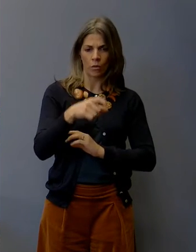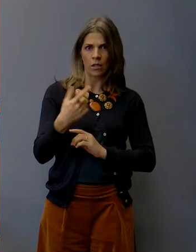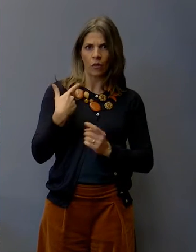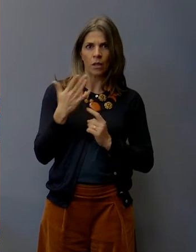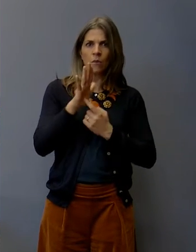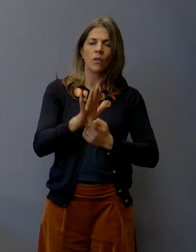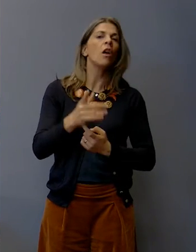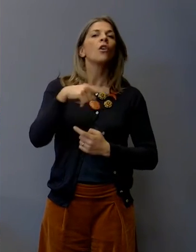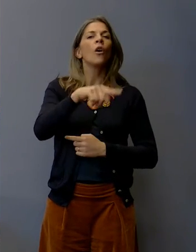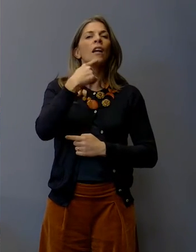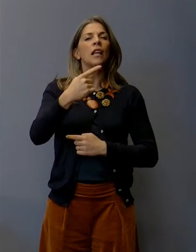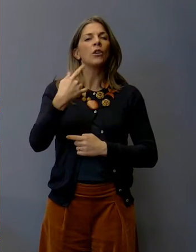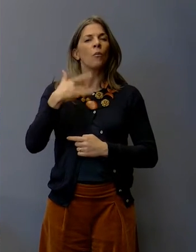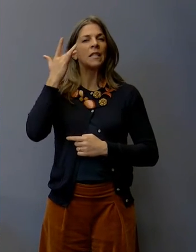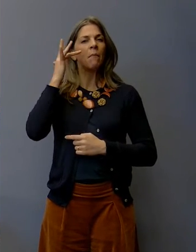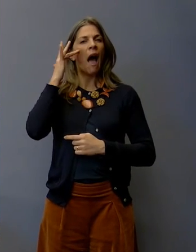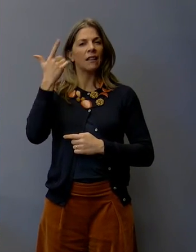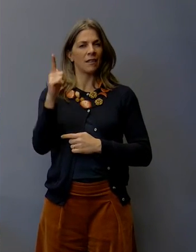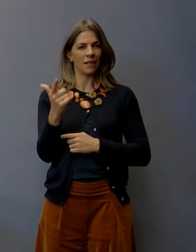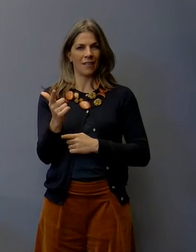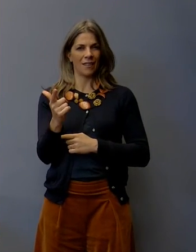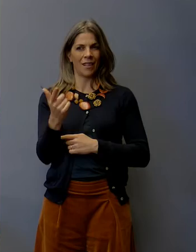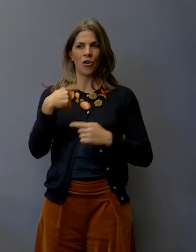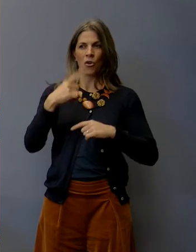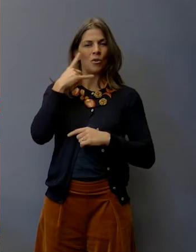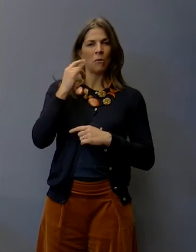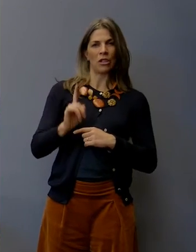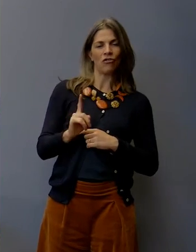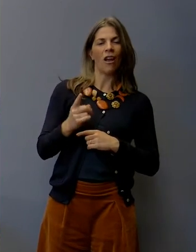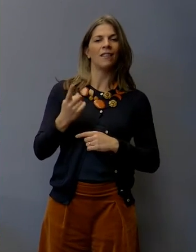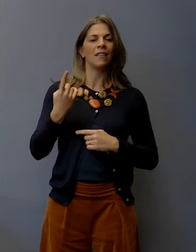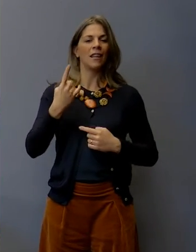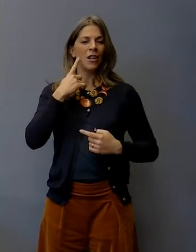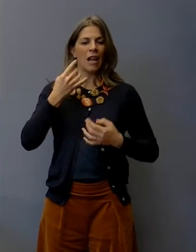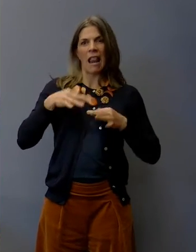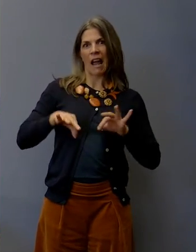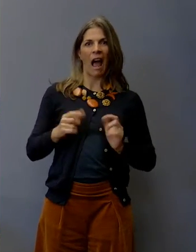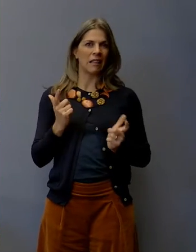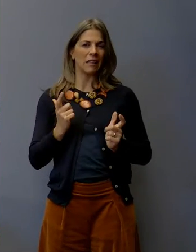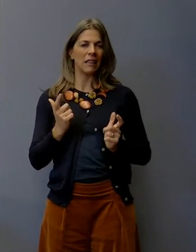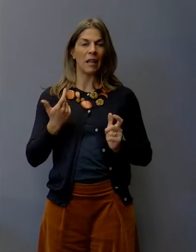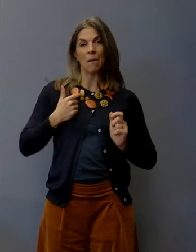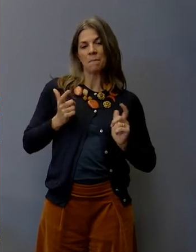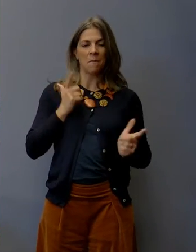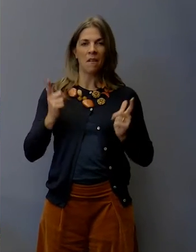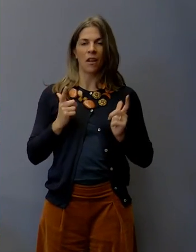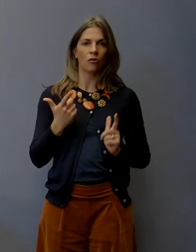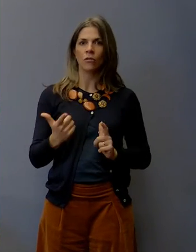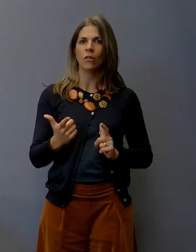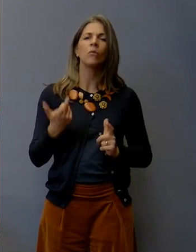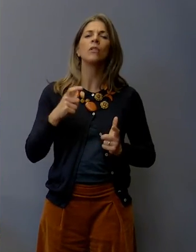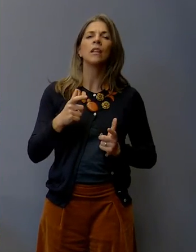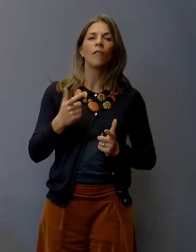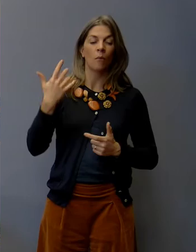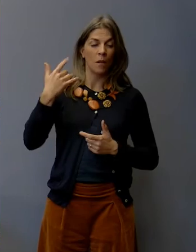smart perché quindi non siamo intelligenti non siamo eleganti non siamo brillanti la verità che tutti questi milioni a disposizione dei